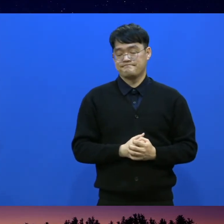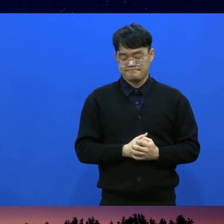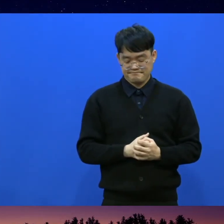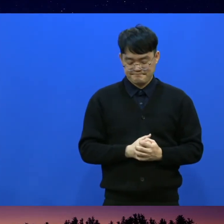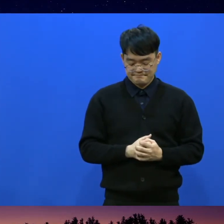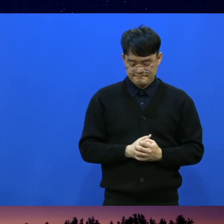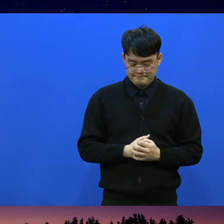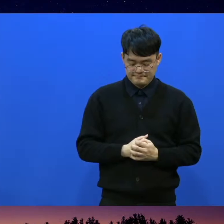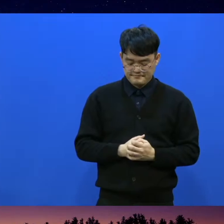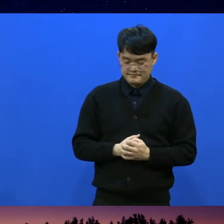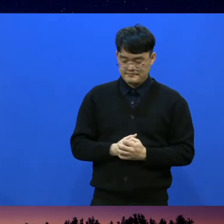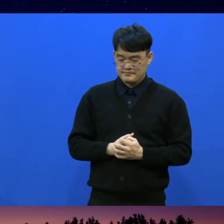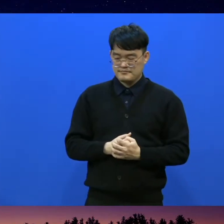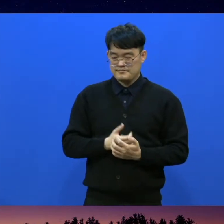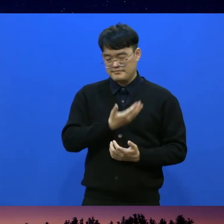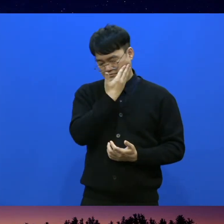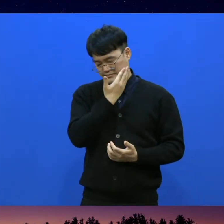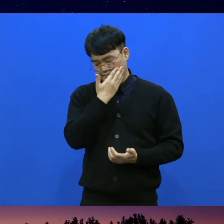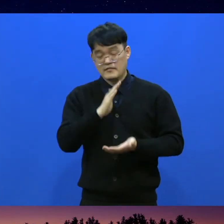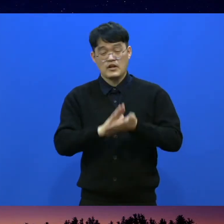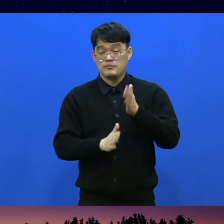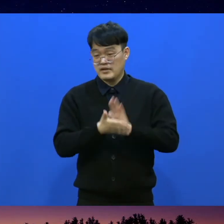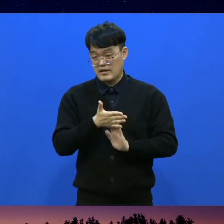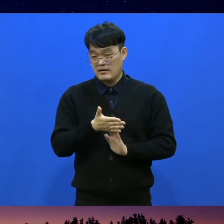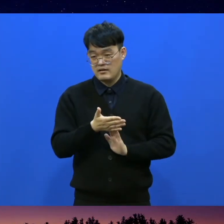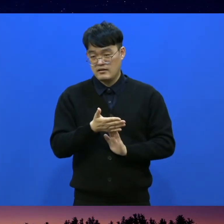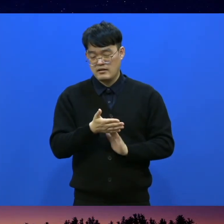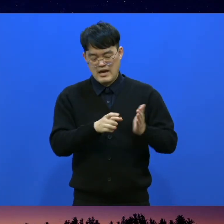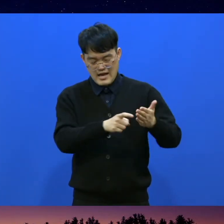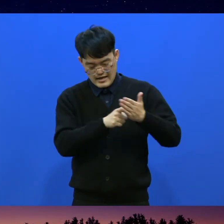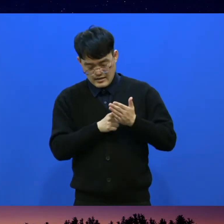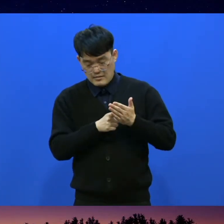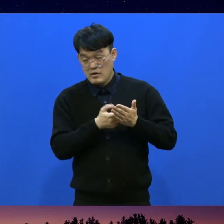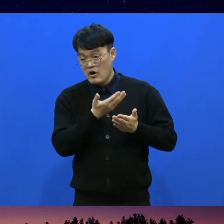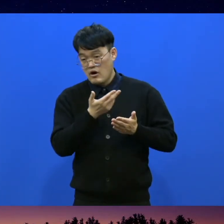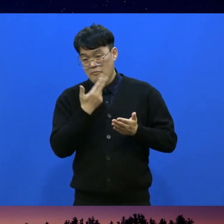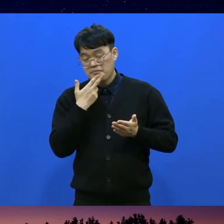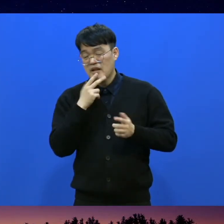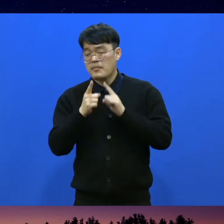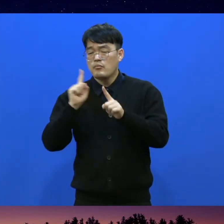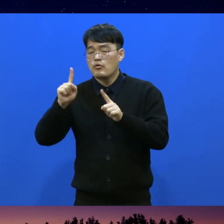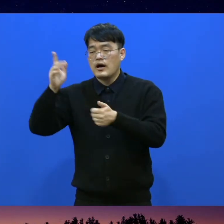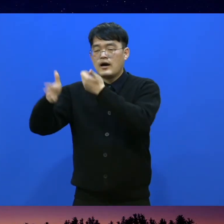여기 아끼지 아니하시고 이 말은 뭘까요? 하나님은 인색한 하나님이 아니십니다.